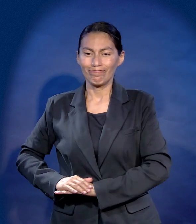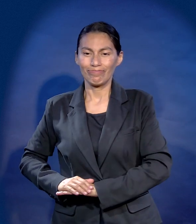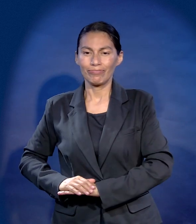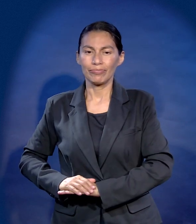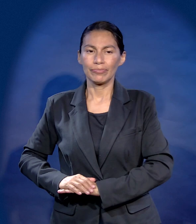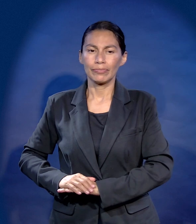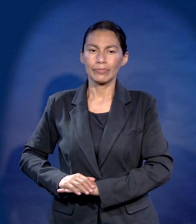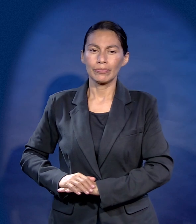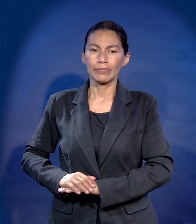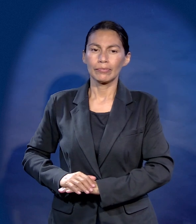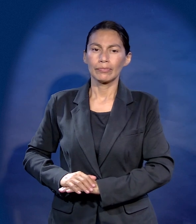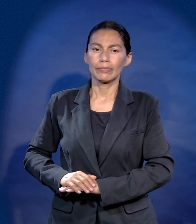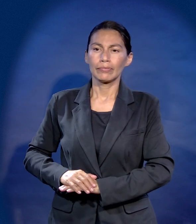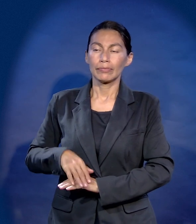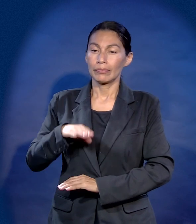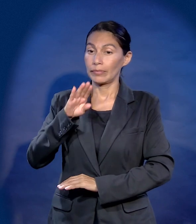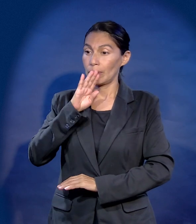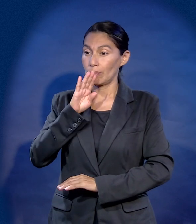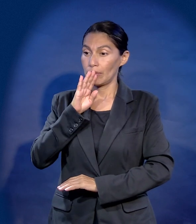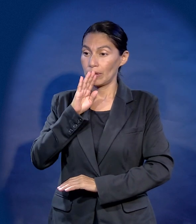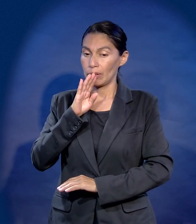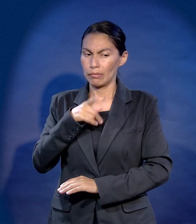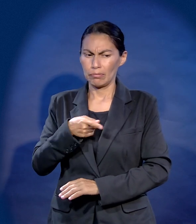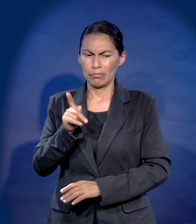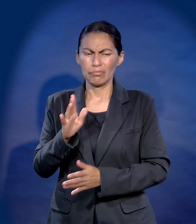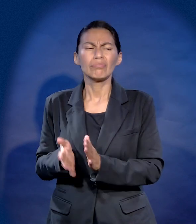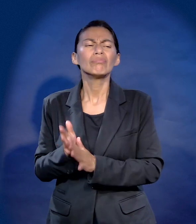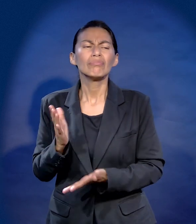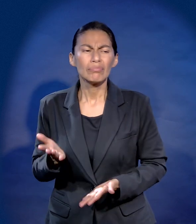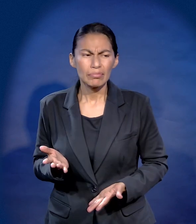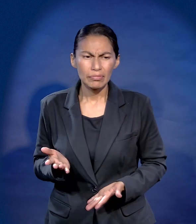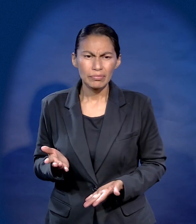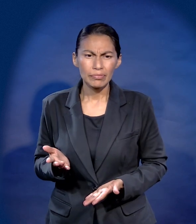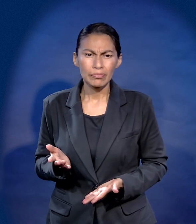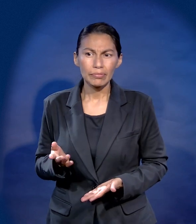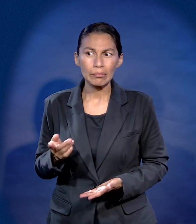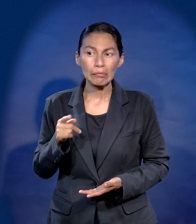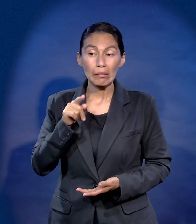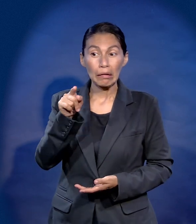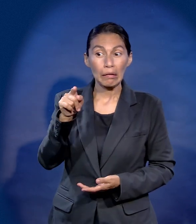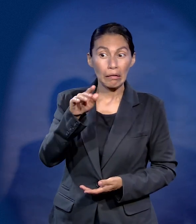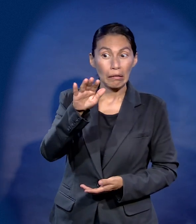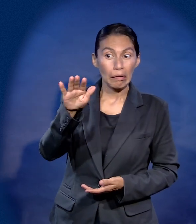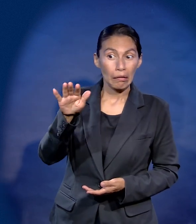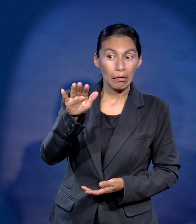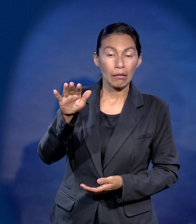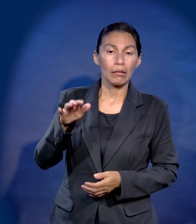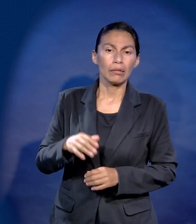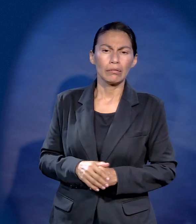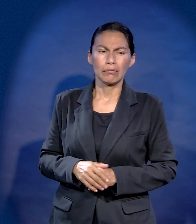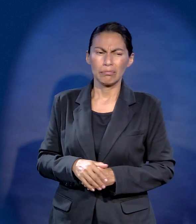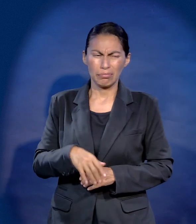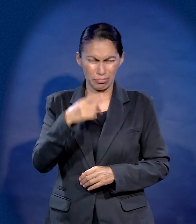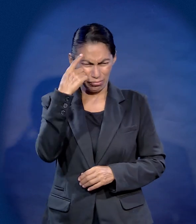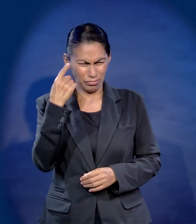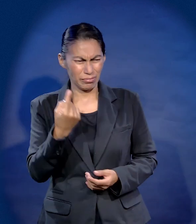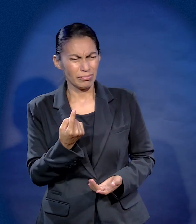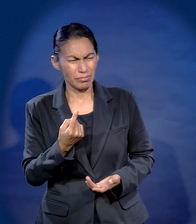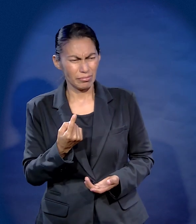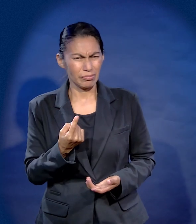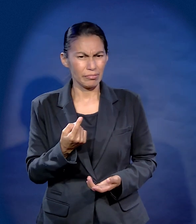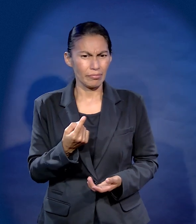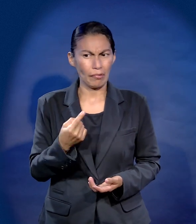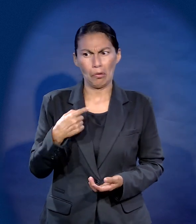que me sentó. ¡Pum! Era mi mami. ¿Dónde vas? A la